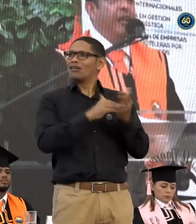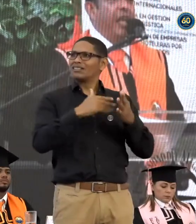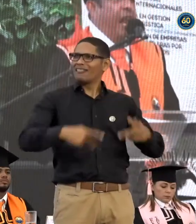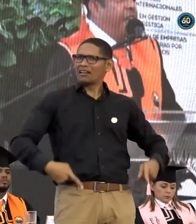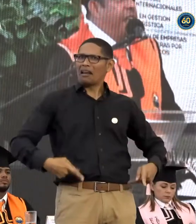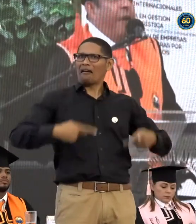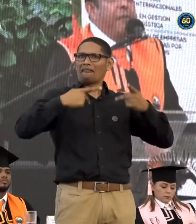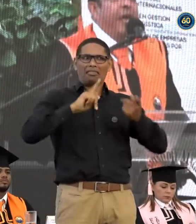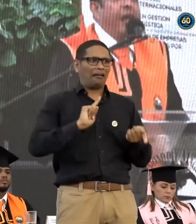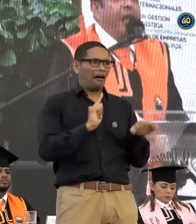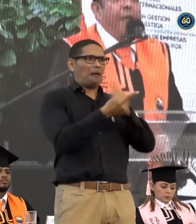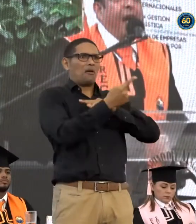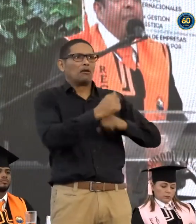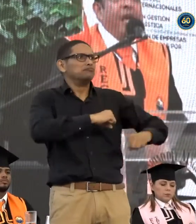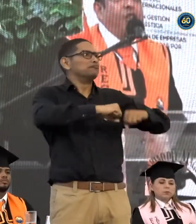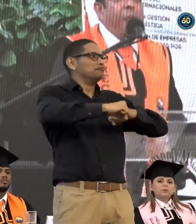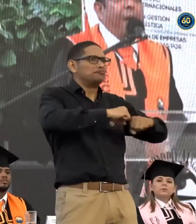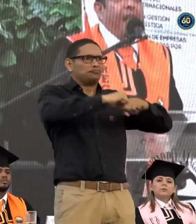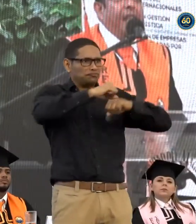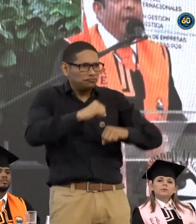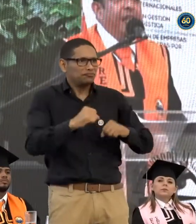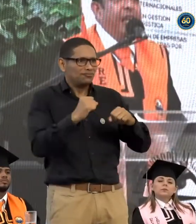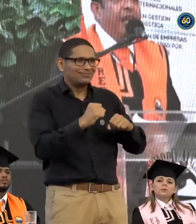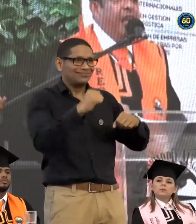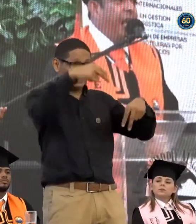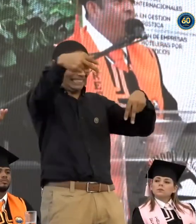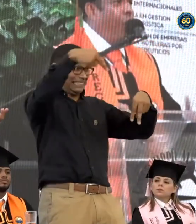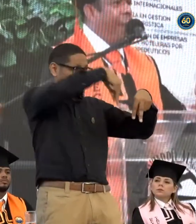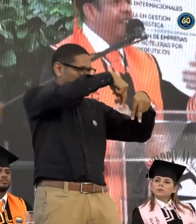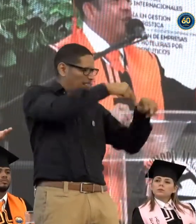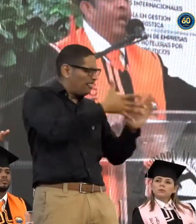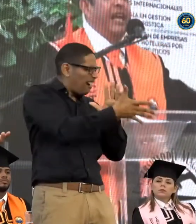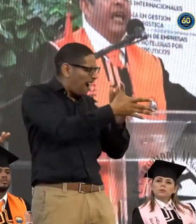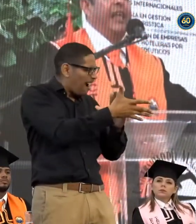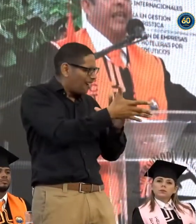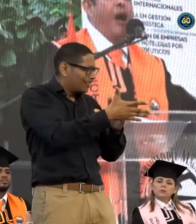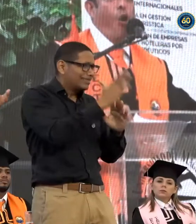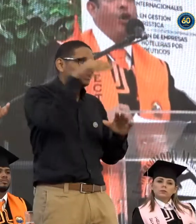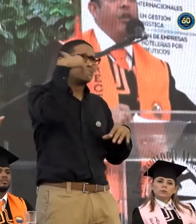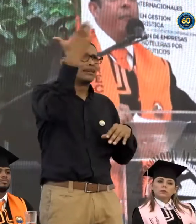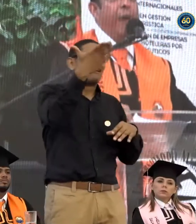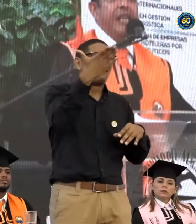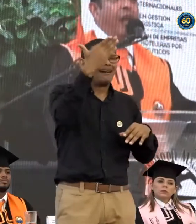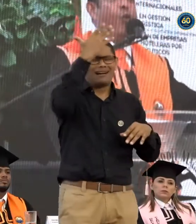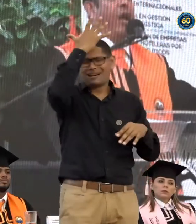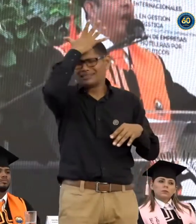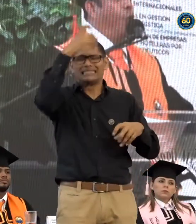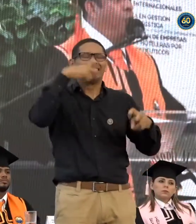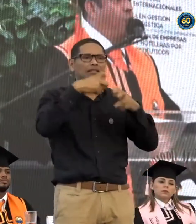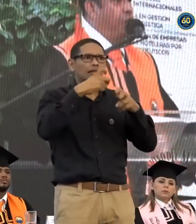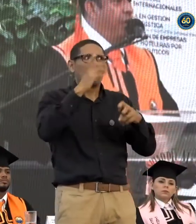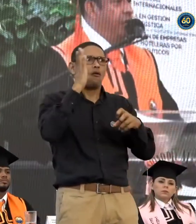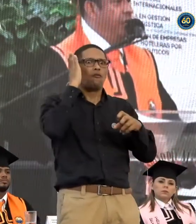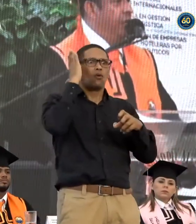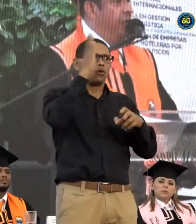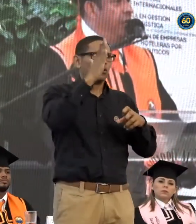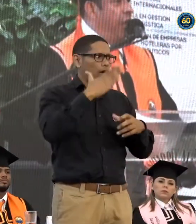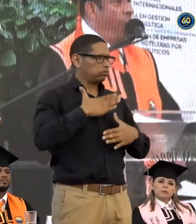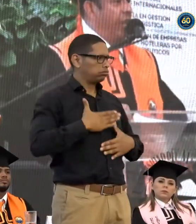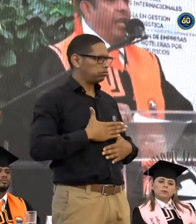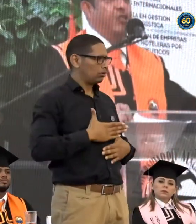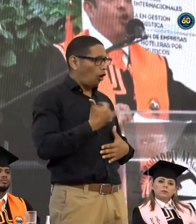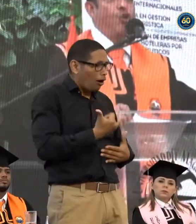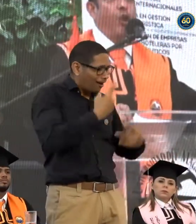va y viene y va cambiando permanentemente y que lo que parecía una tragedia hoy mañana es una gran oportunidad que lo que te hizo